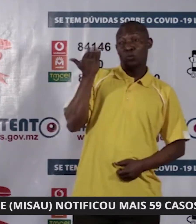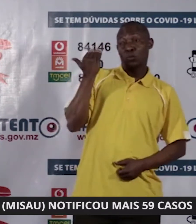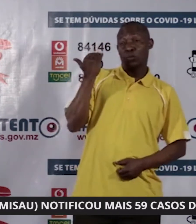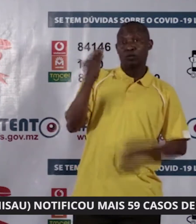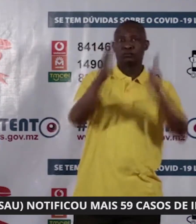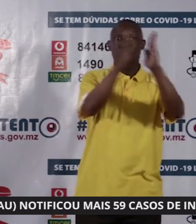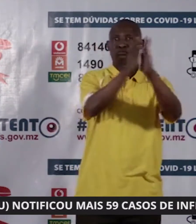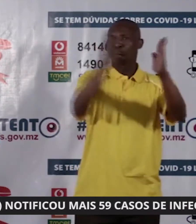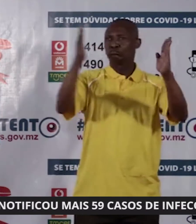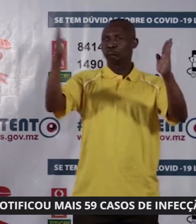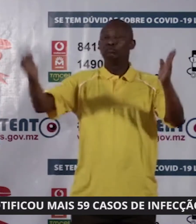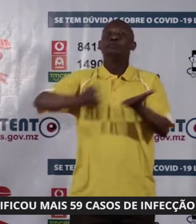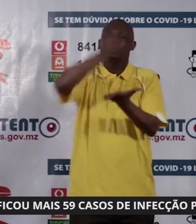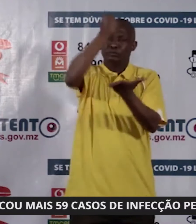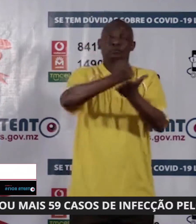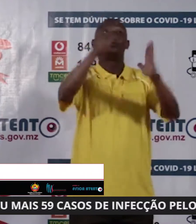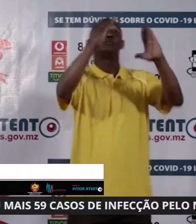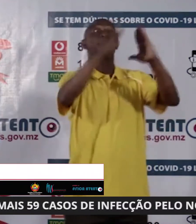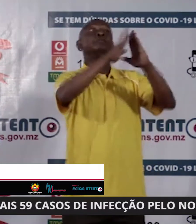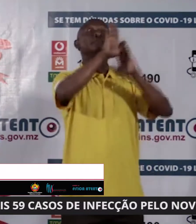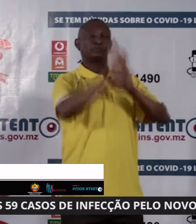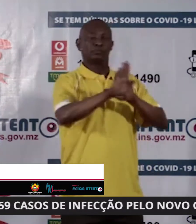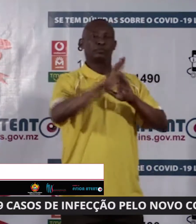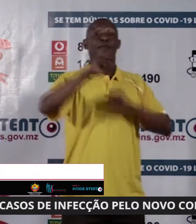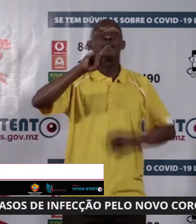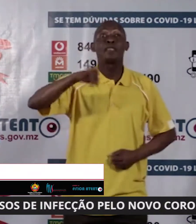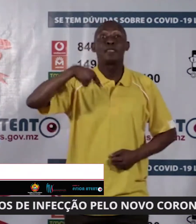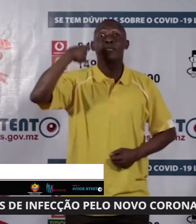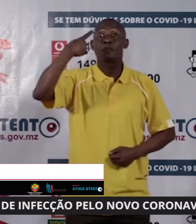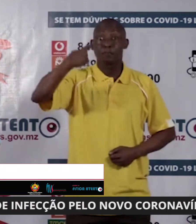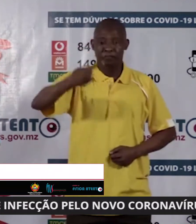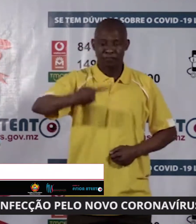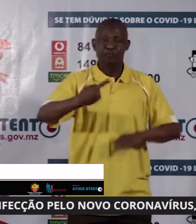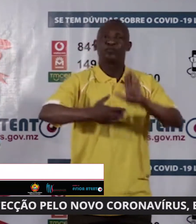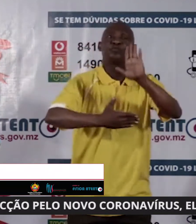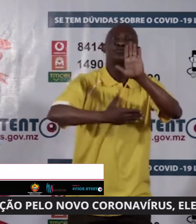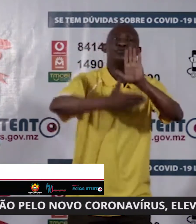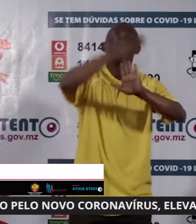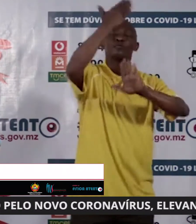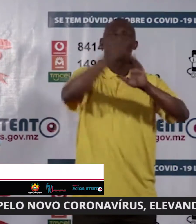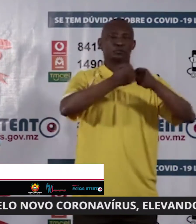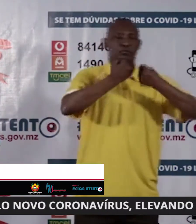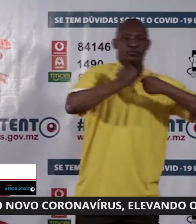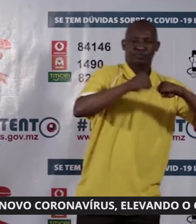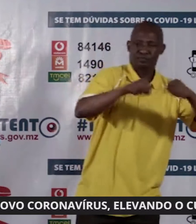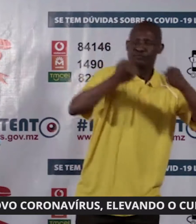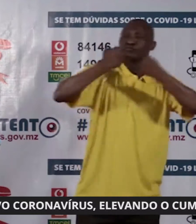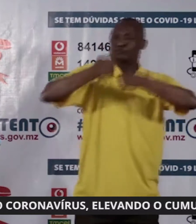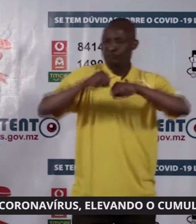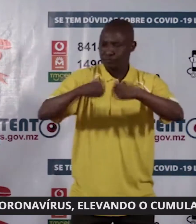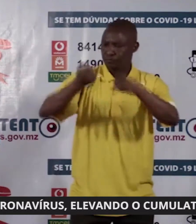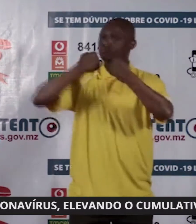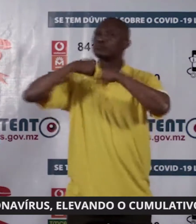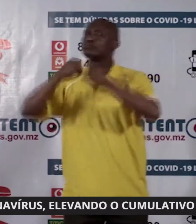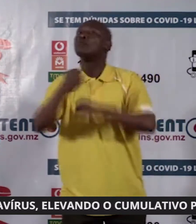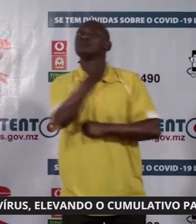de emergência, inicia amanhã o processo de desconfinamento e retoma de alguns setores da atividade